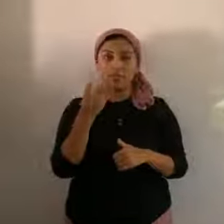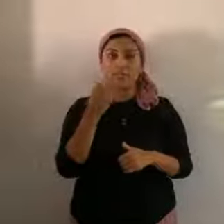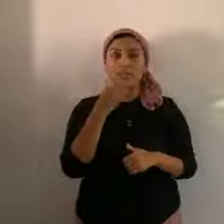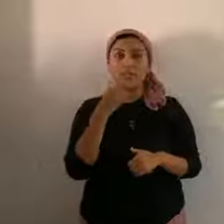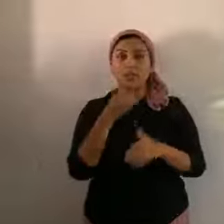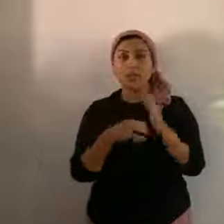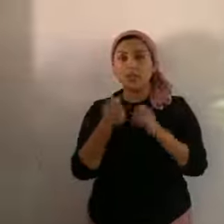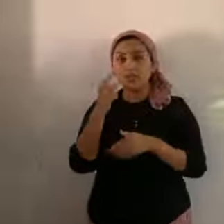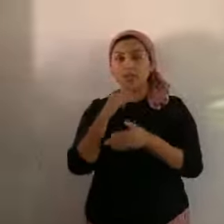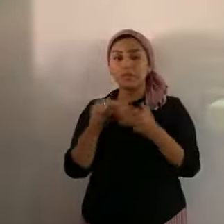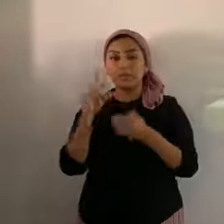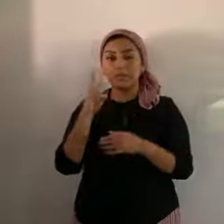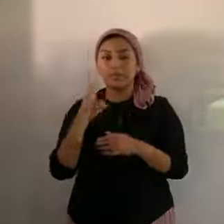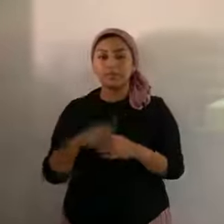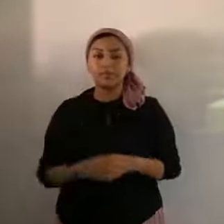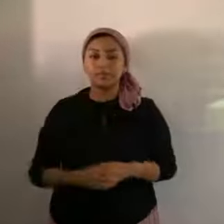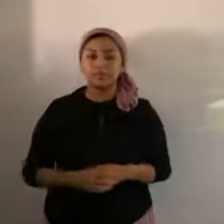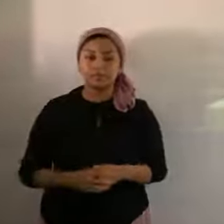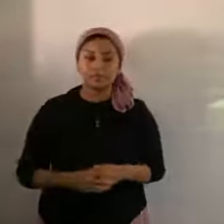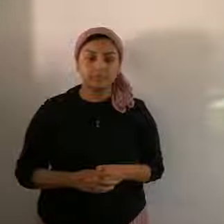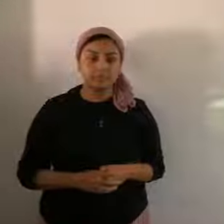verso 6.